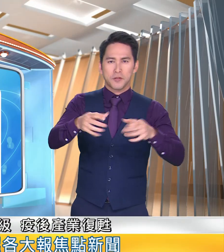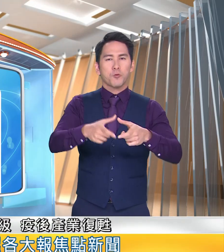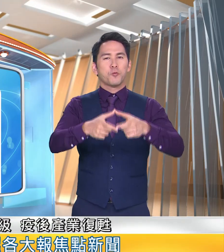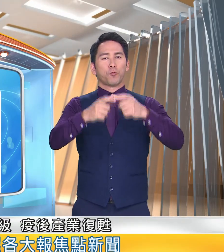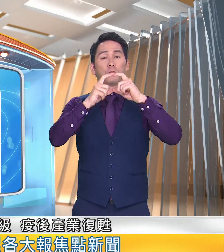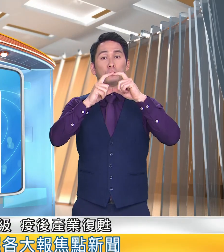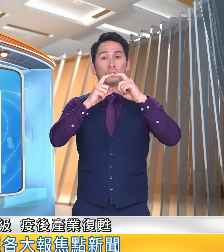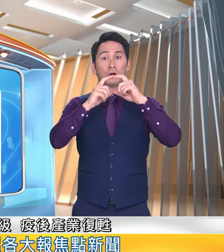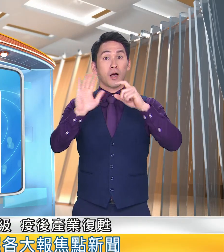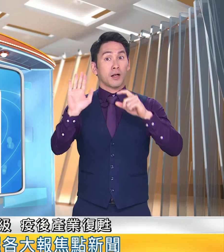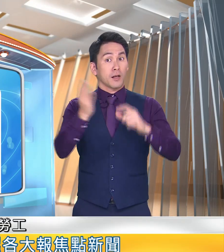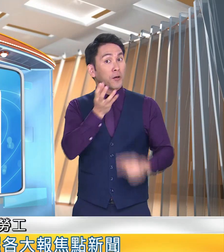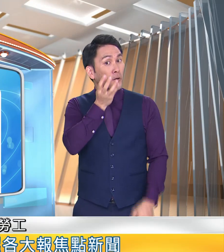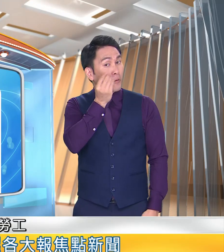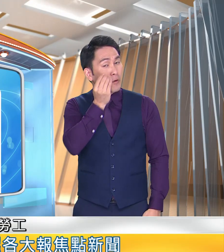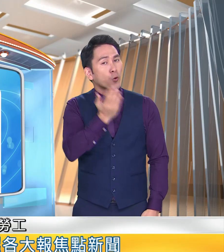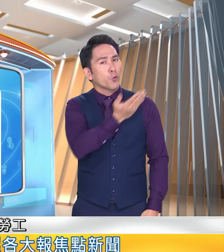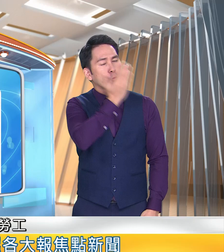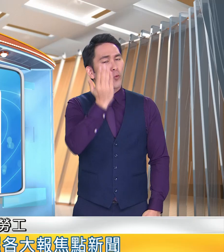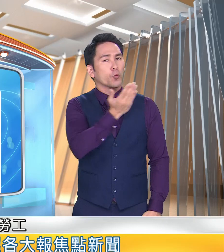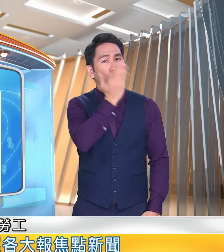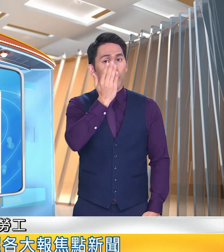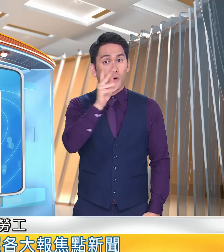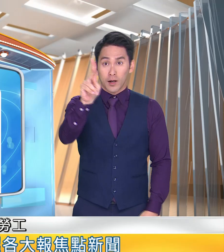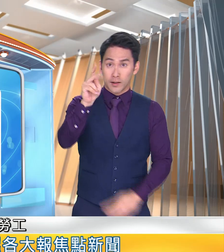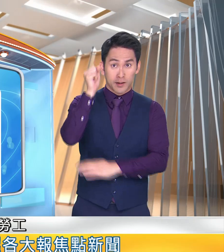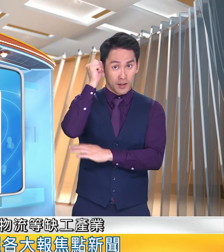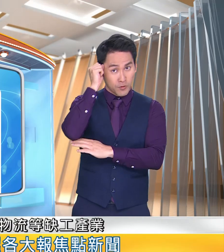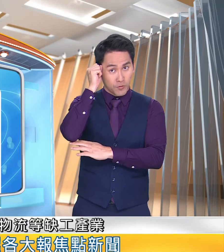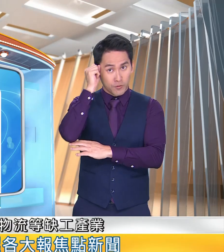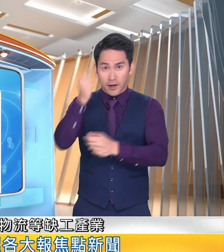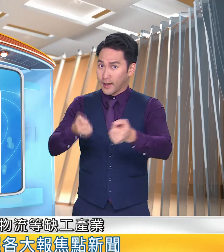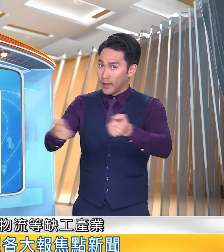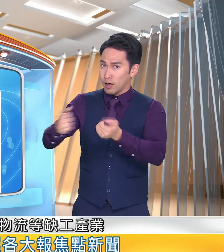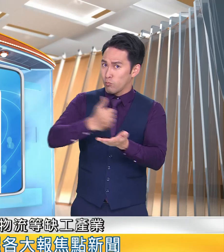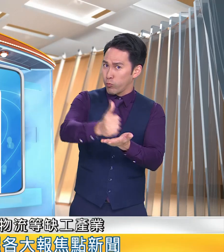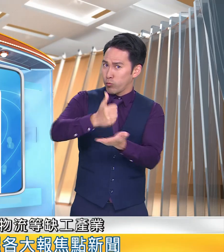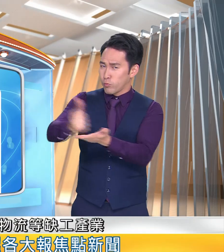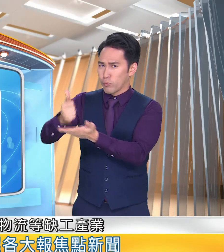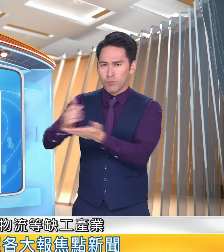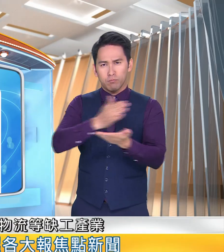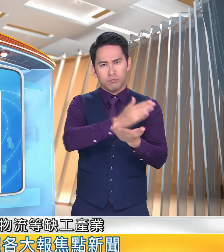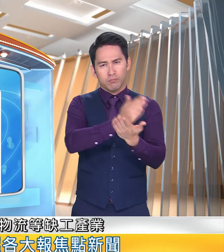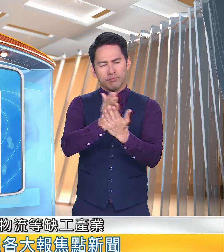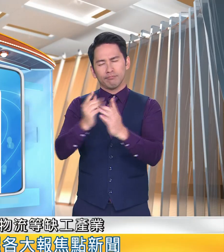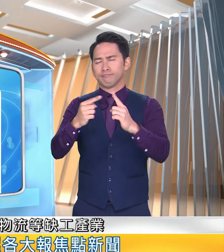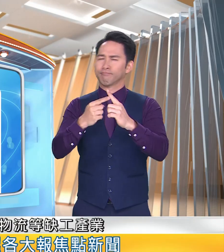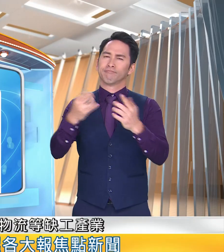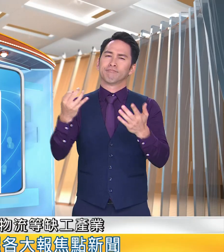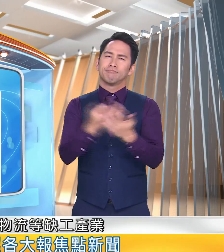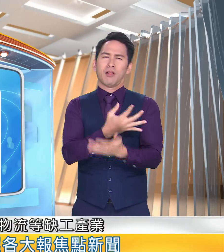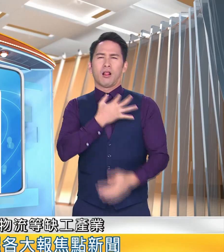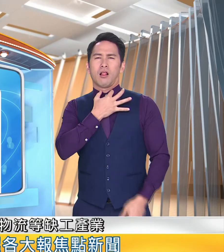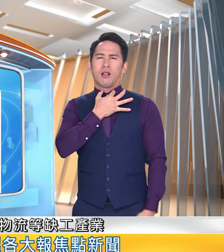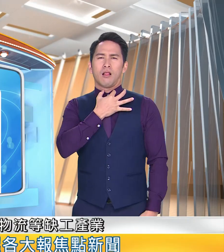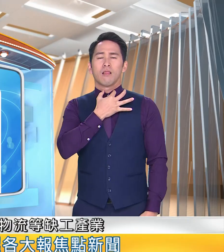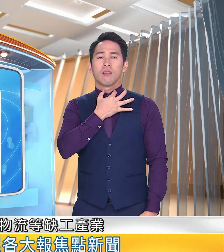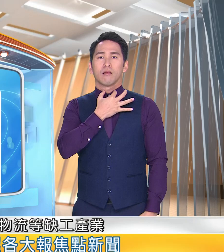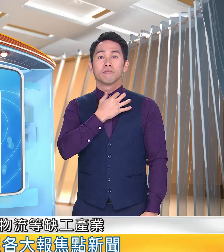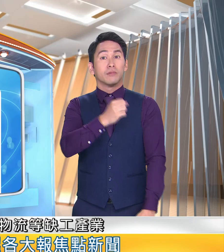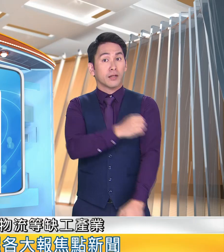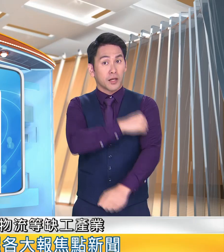苏。而劳动部为了鼓励劳工投入观光、旅宿、物流等缺工产